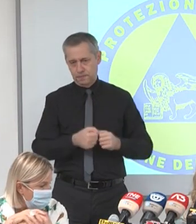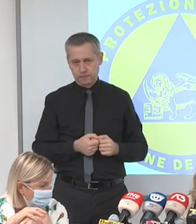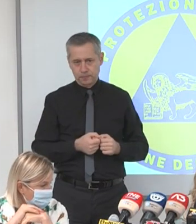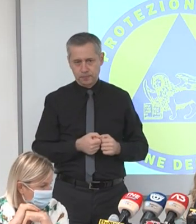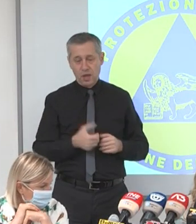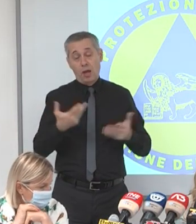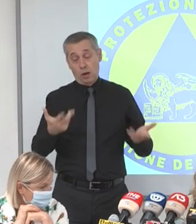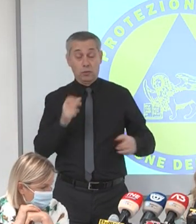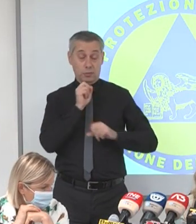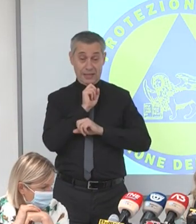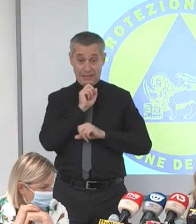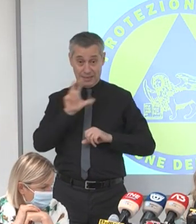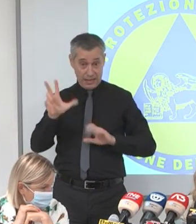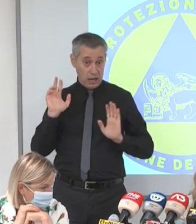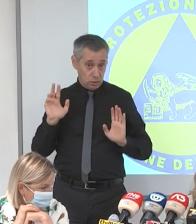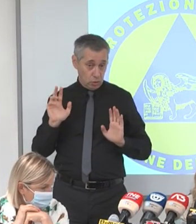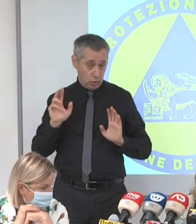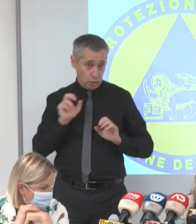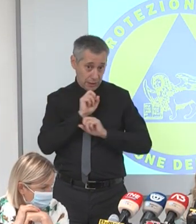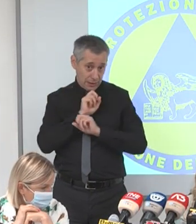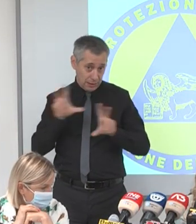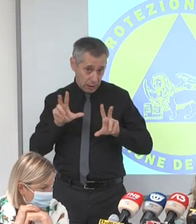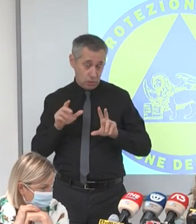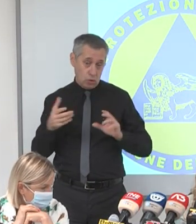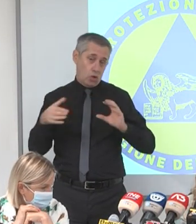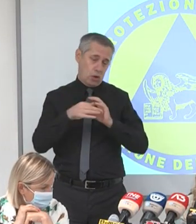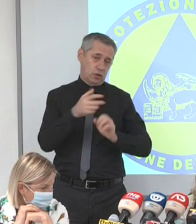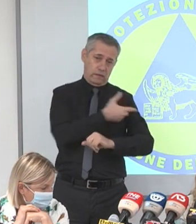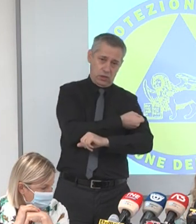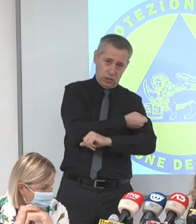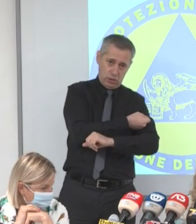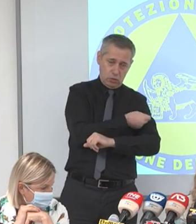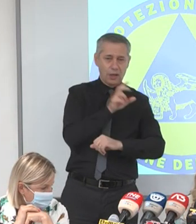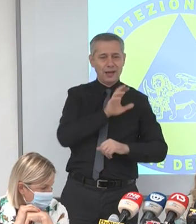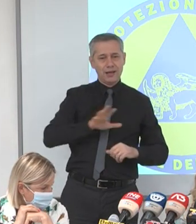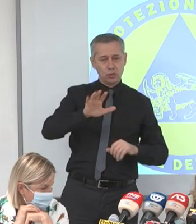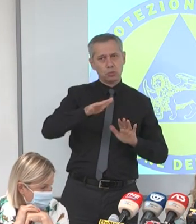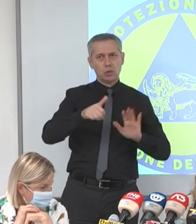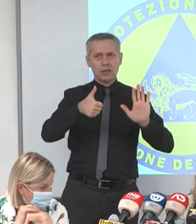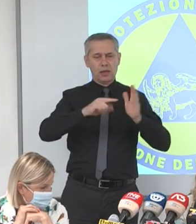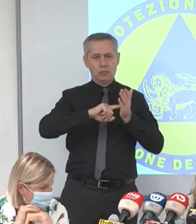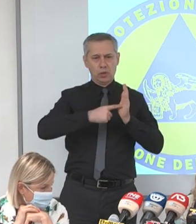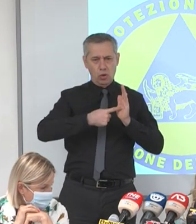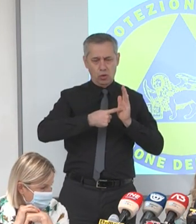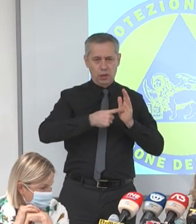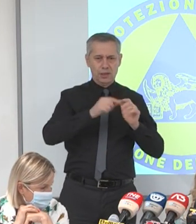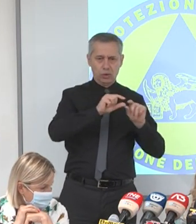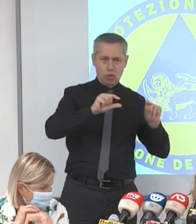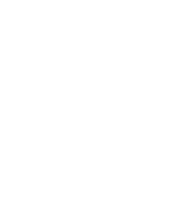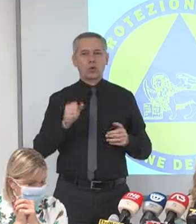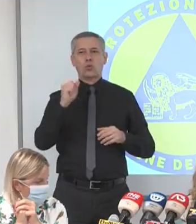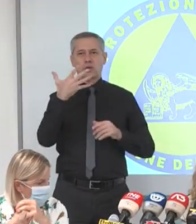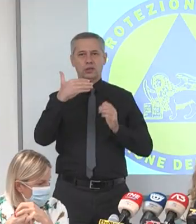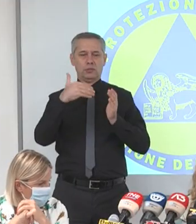Le segnalazioni correlate temporalmente alla vaccinazione nella regione su circa 6 milioni di dosi sono state